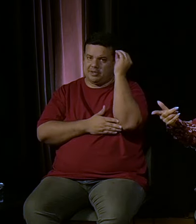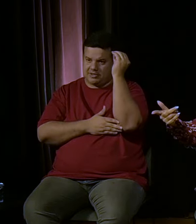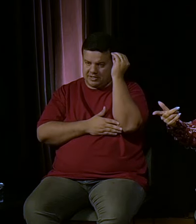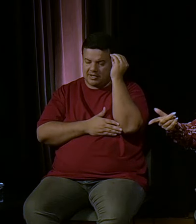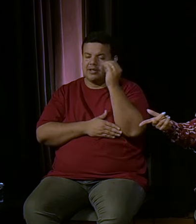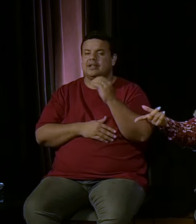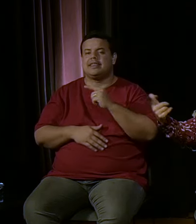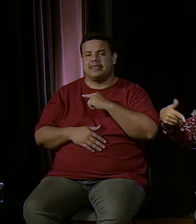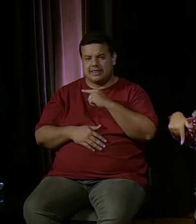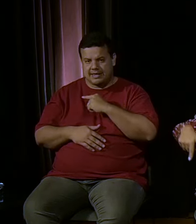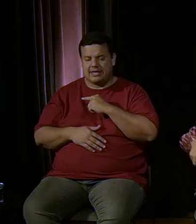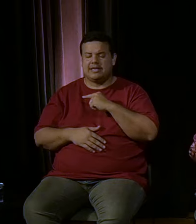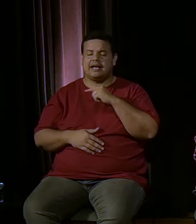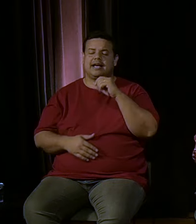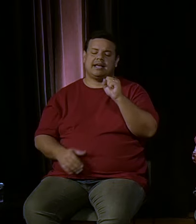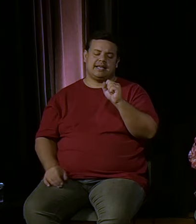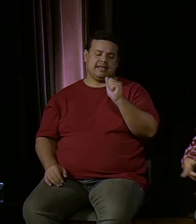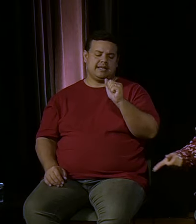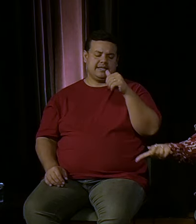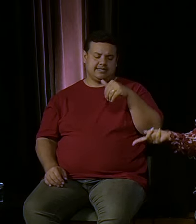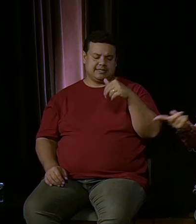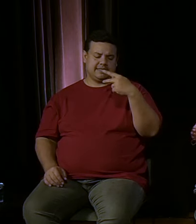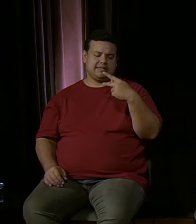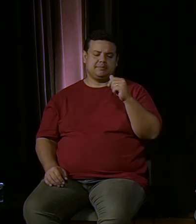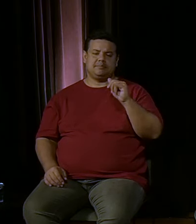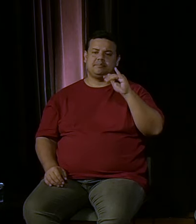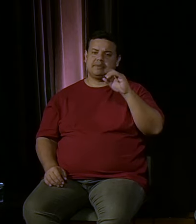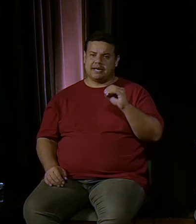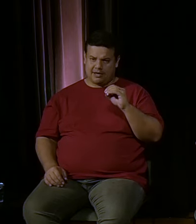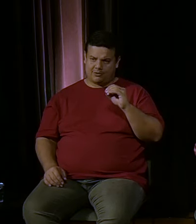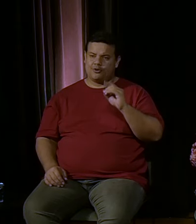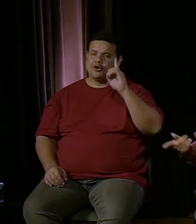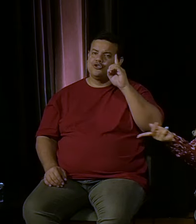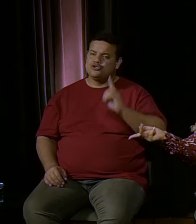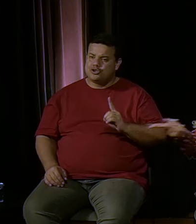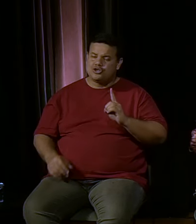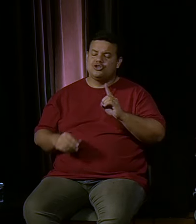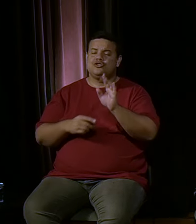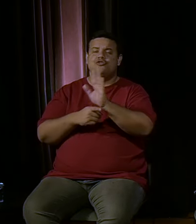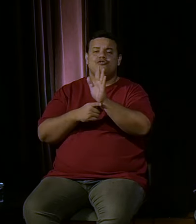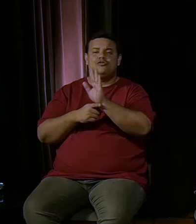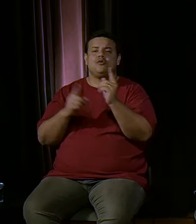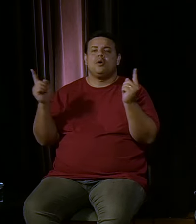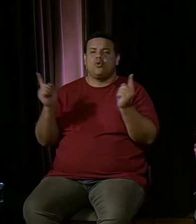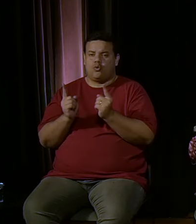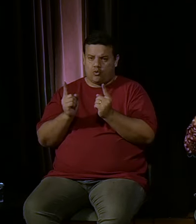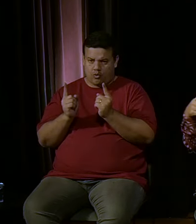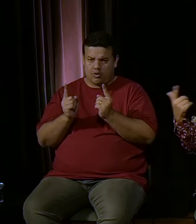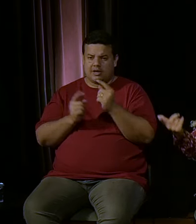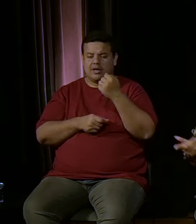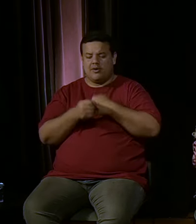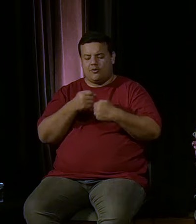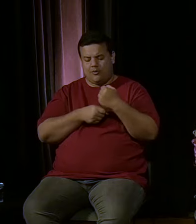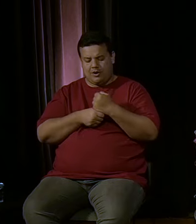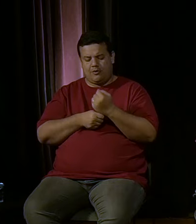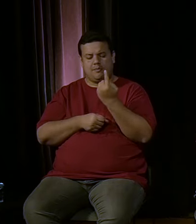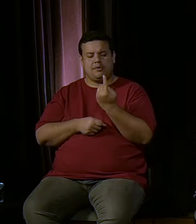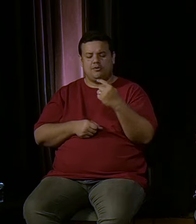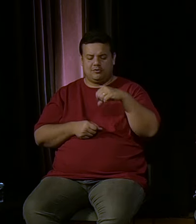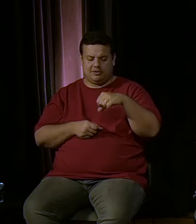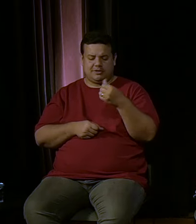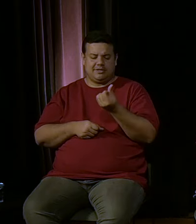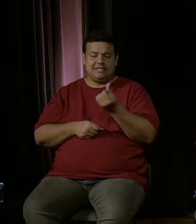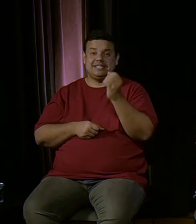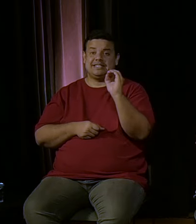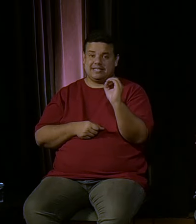ter feito Amor Maldito só em 1984, ela dirige curtas-metragens desde a década de 60 e é envolvida com a produção de